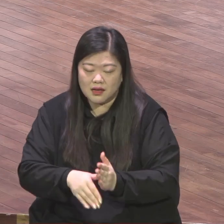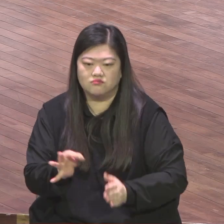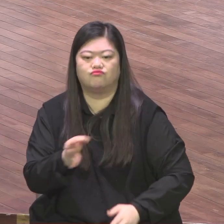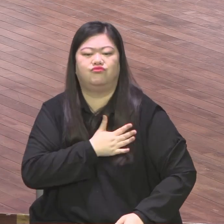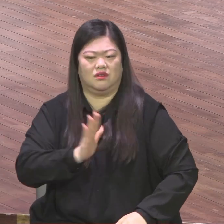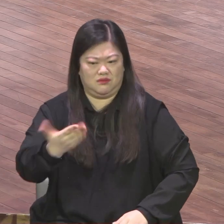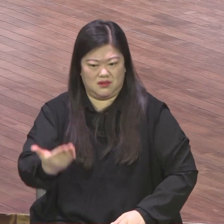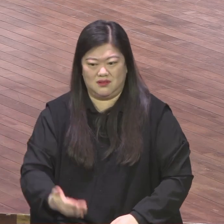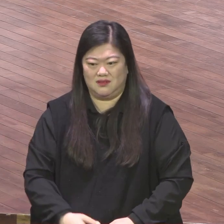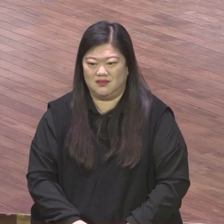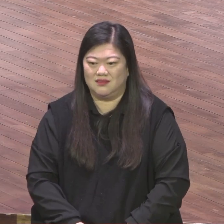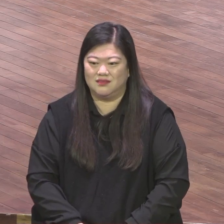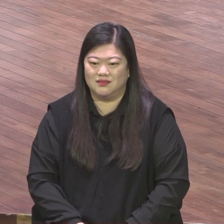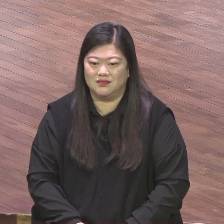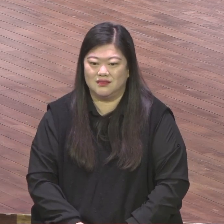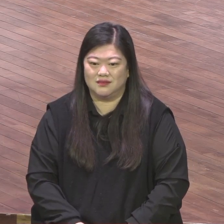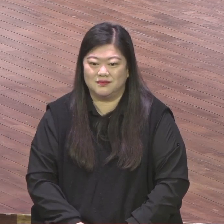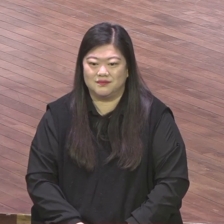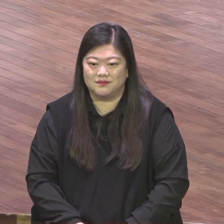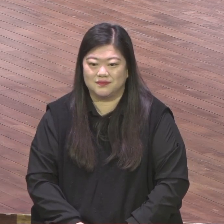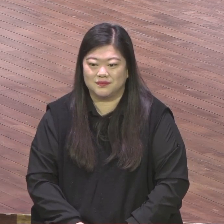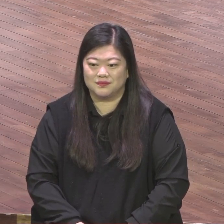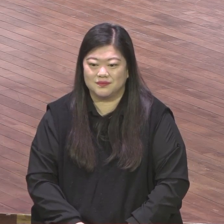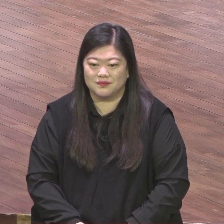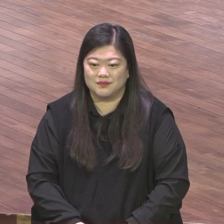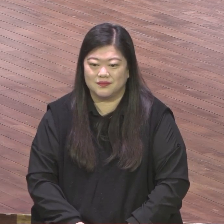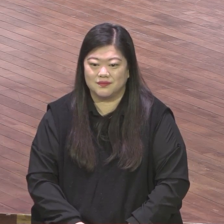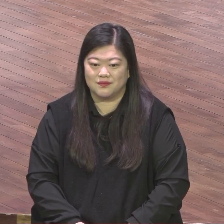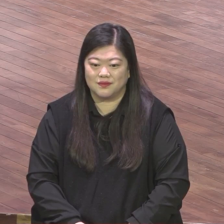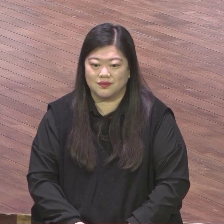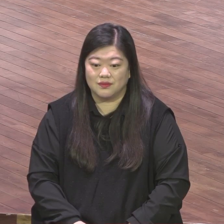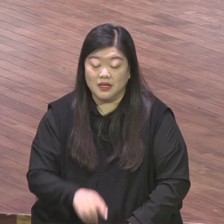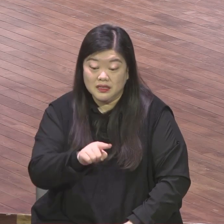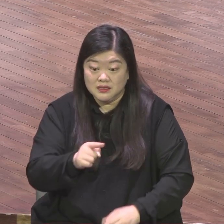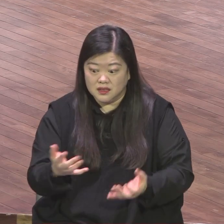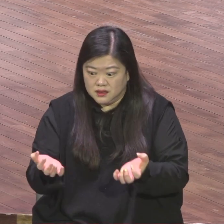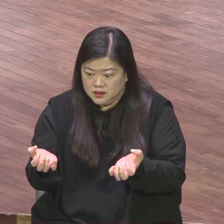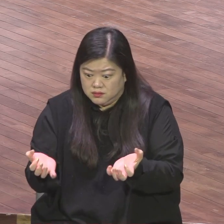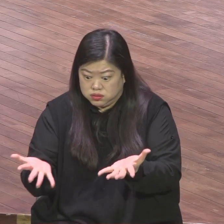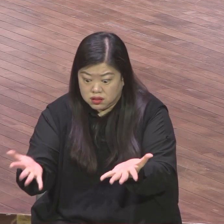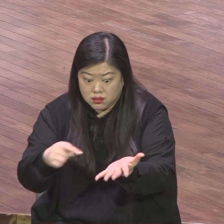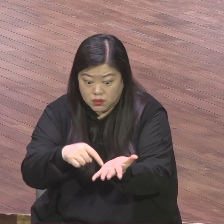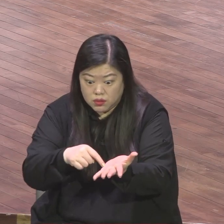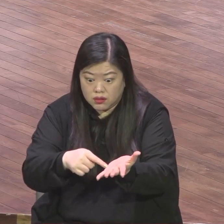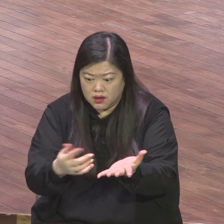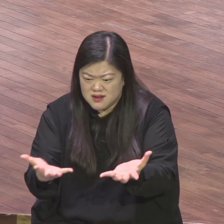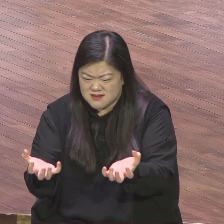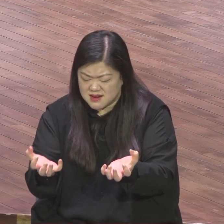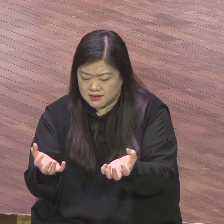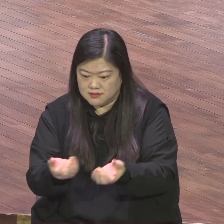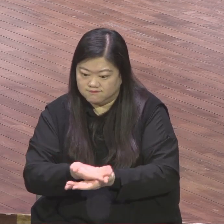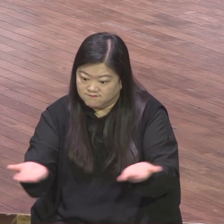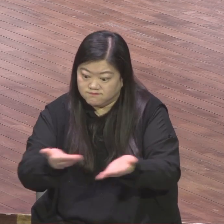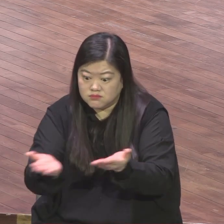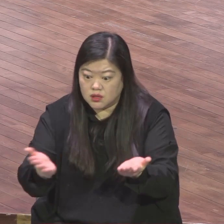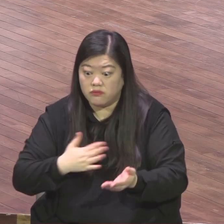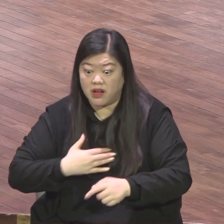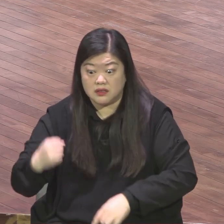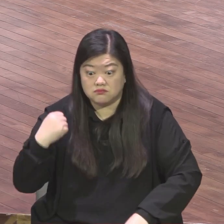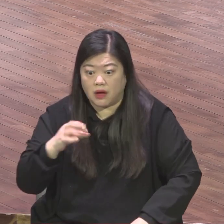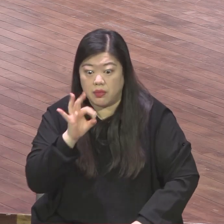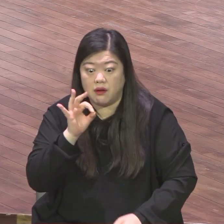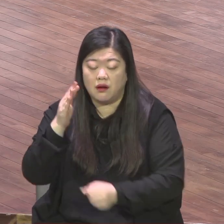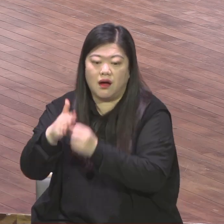주신 거야. 이건 내가 아니야. 이거는 하나님이 주신 놀라운 이런 축복문이 확 열립니다. 여기에